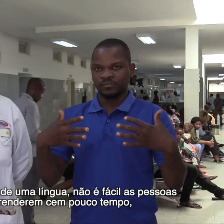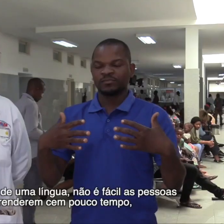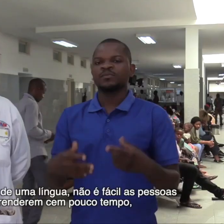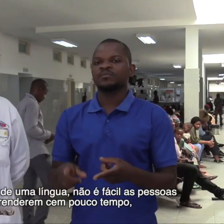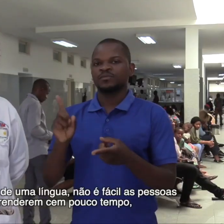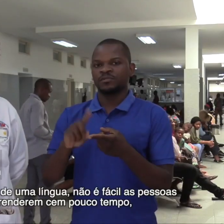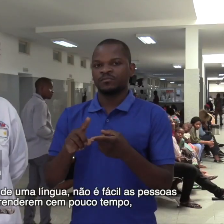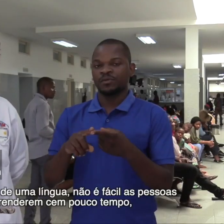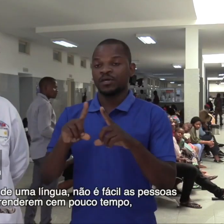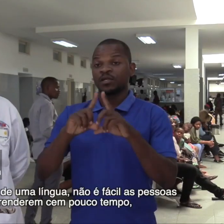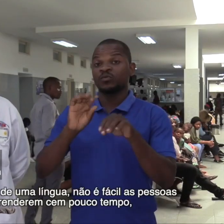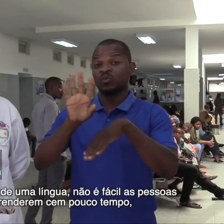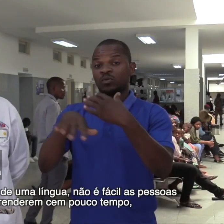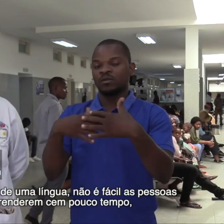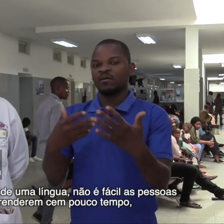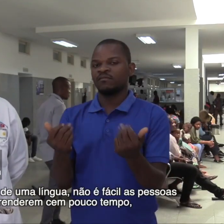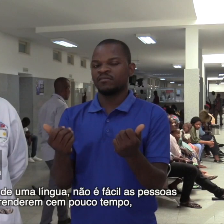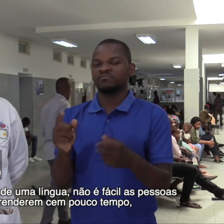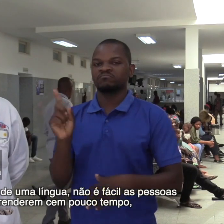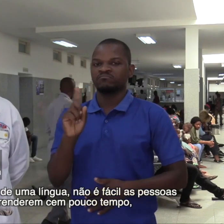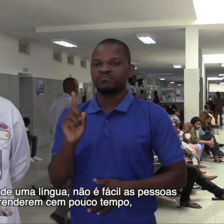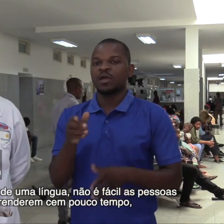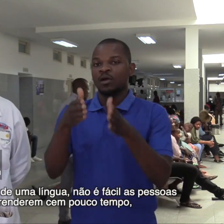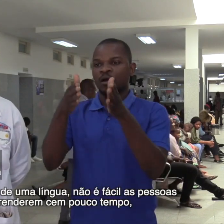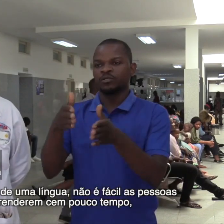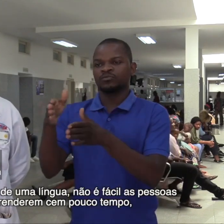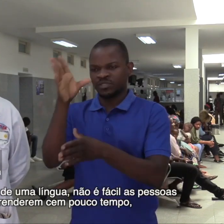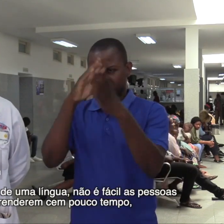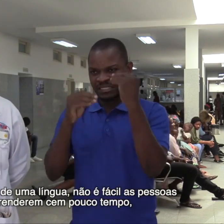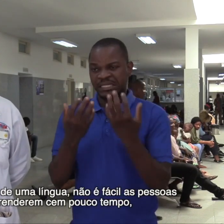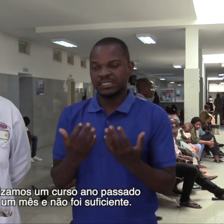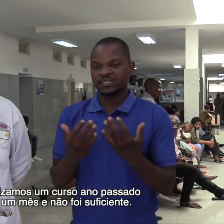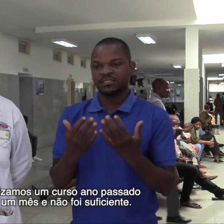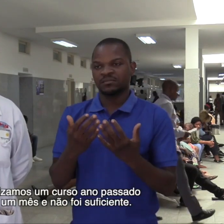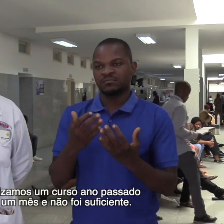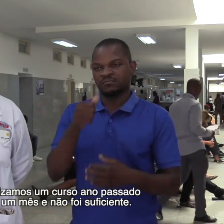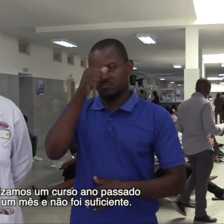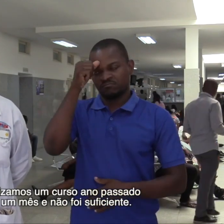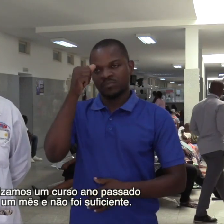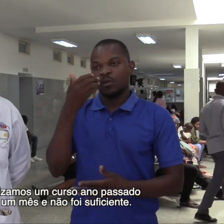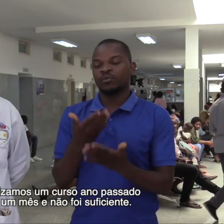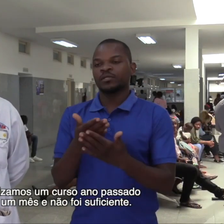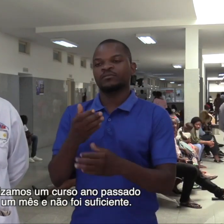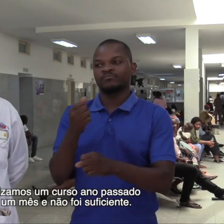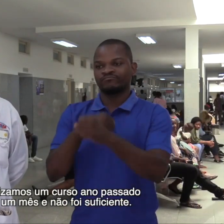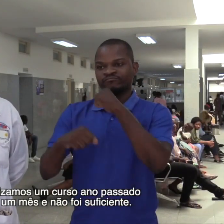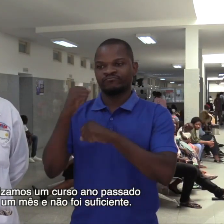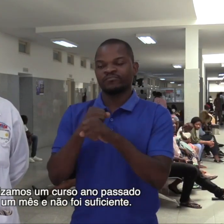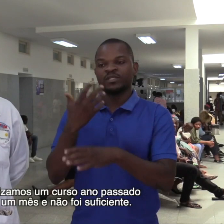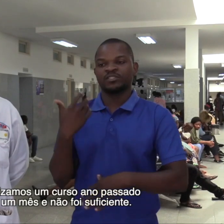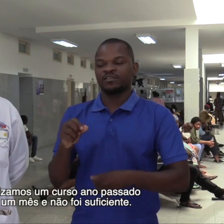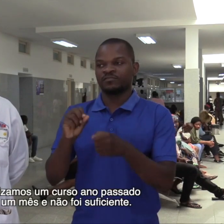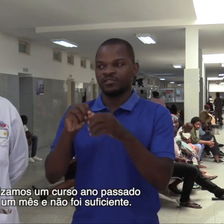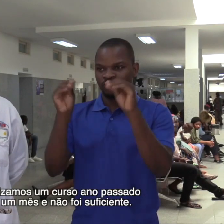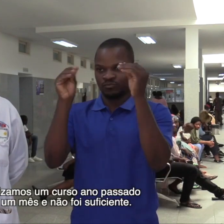E tratando-se de uma língua não é fácil. As pessoas aprenderem de aqui para aqui. E já realizamos um curso no ano passado, foi somente de